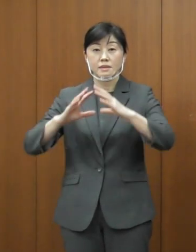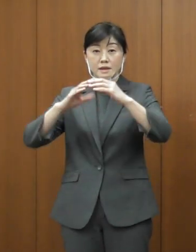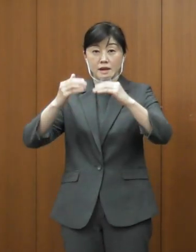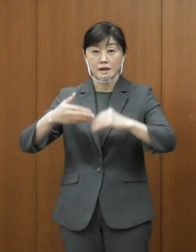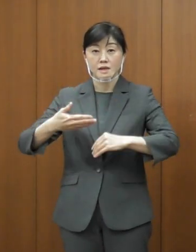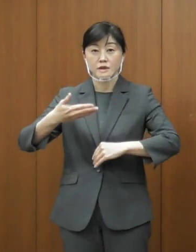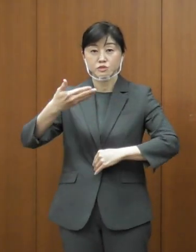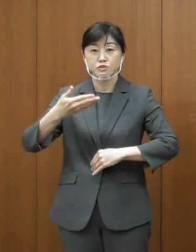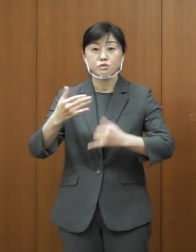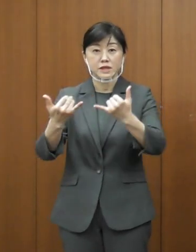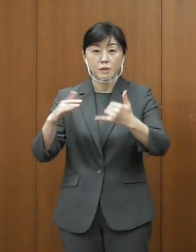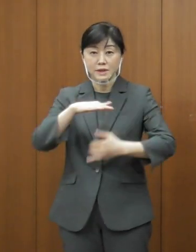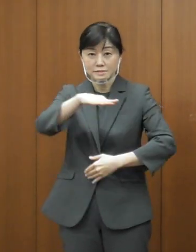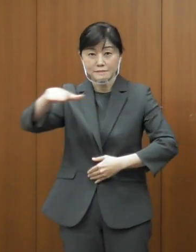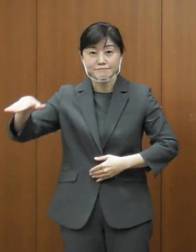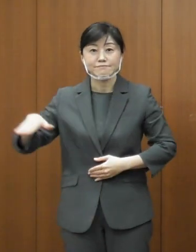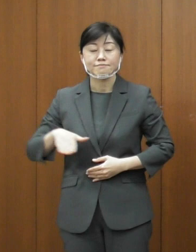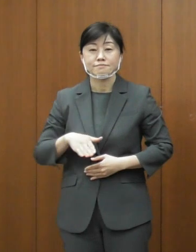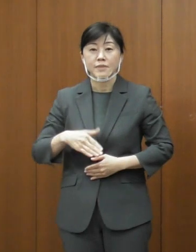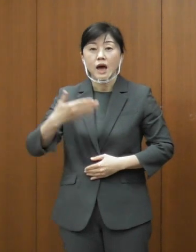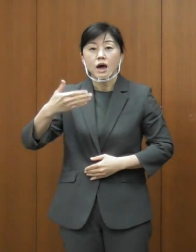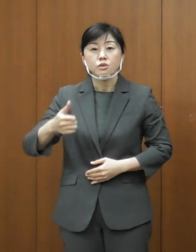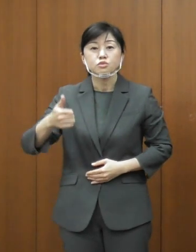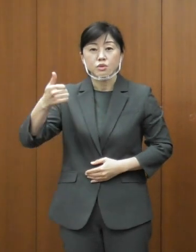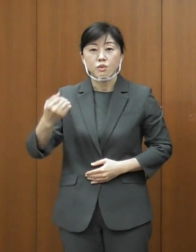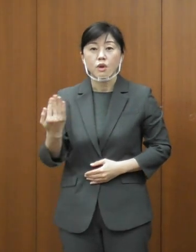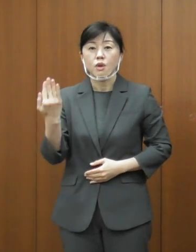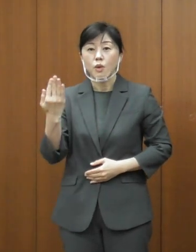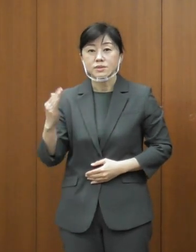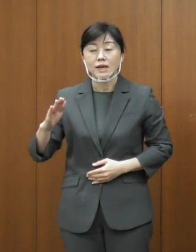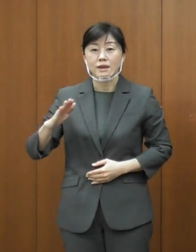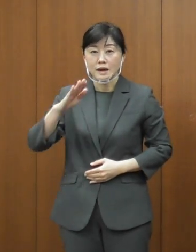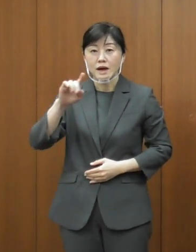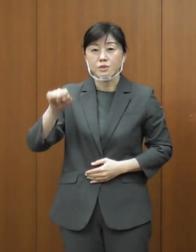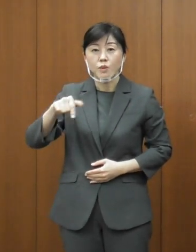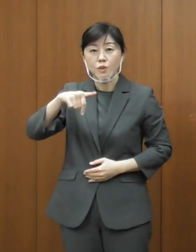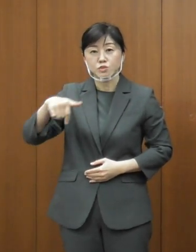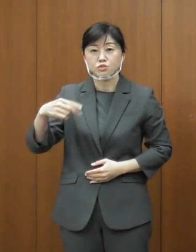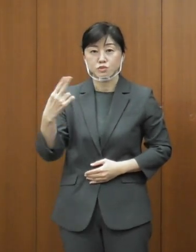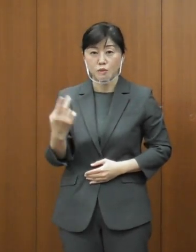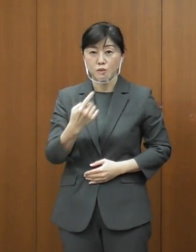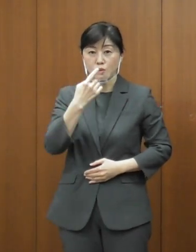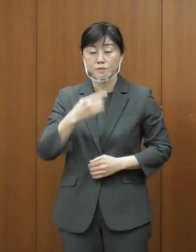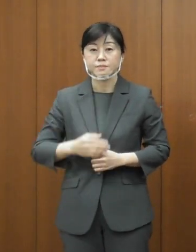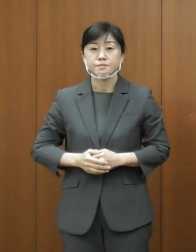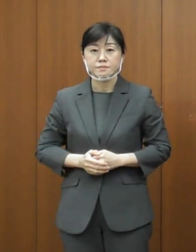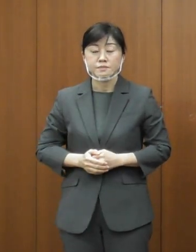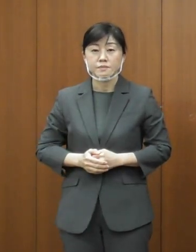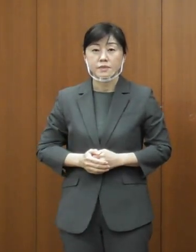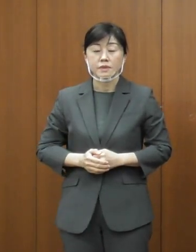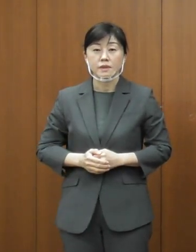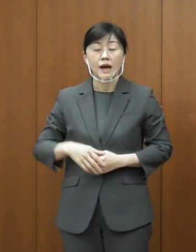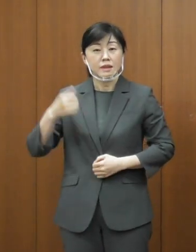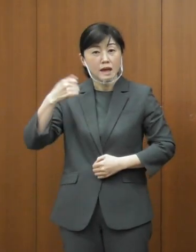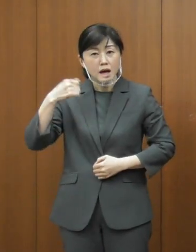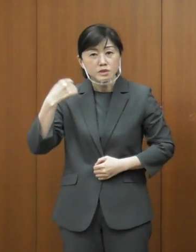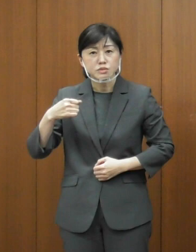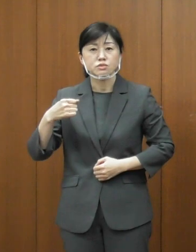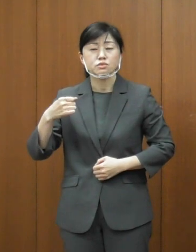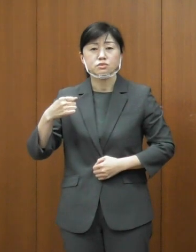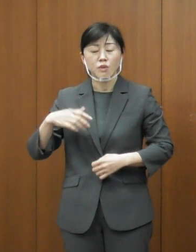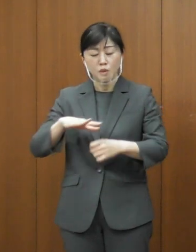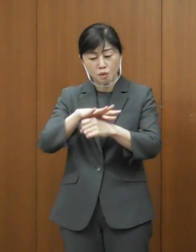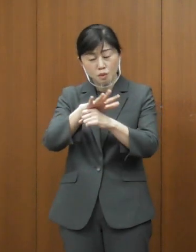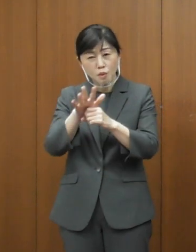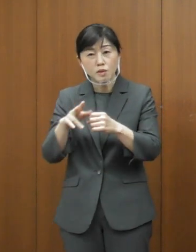世田谷区民の皆さん、区長の保坂信人です。夏の新型コロナウ